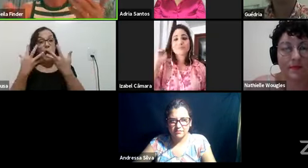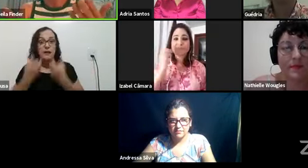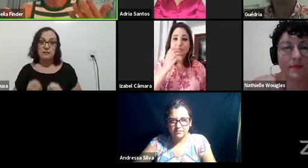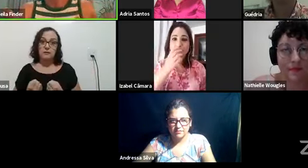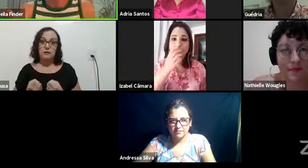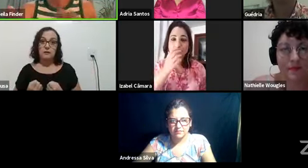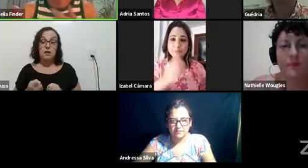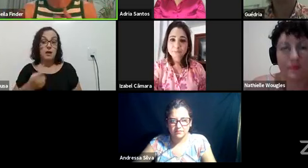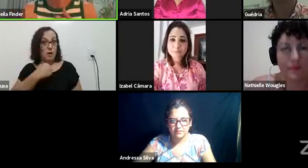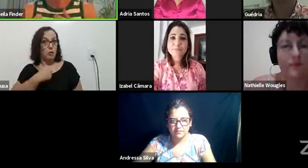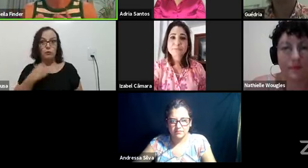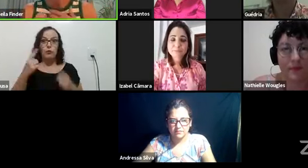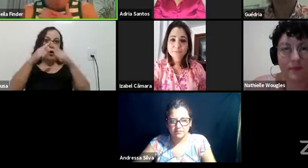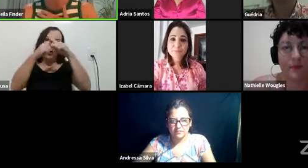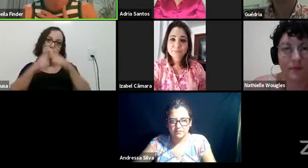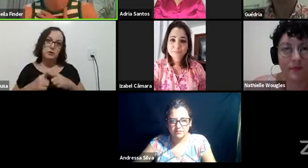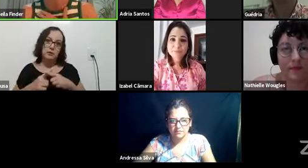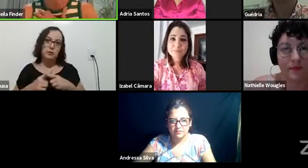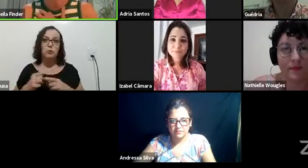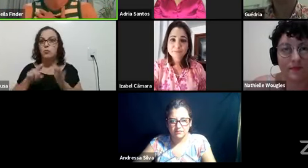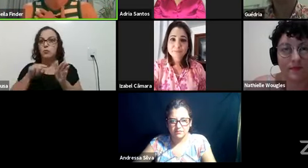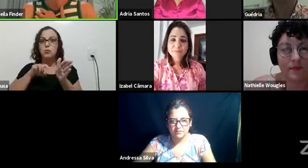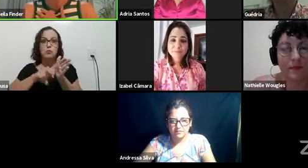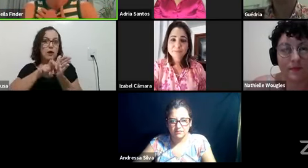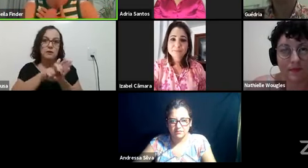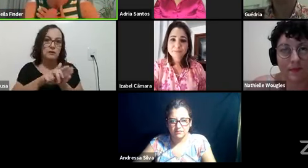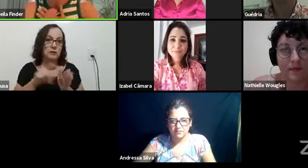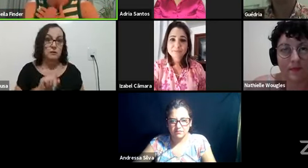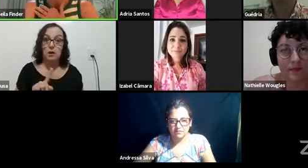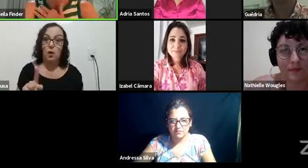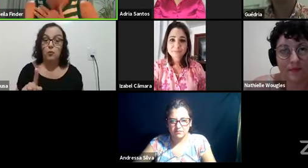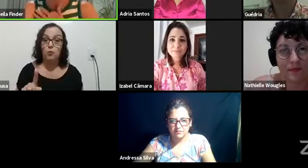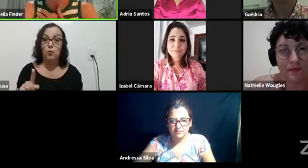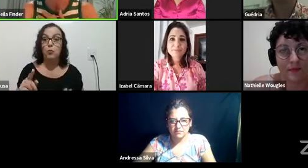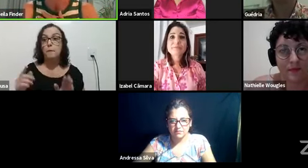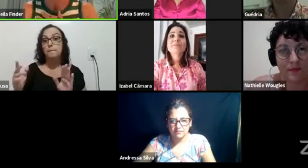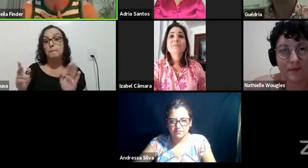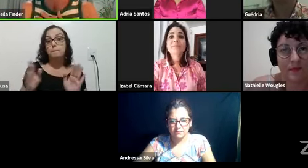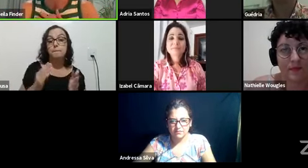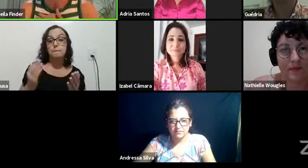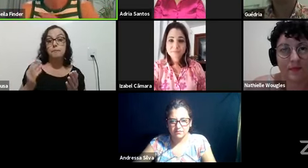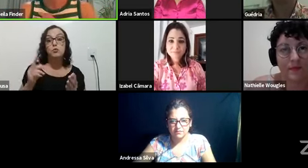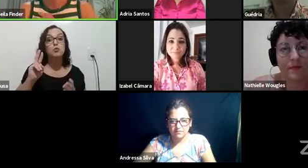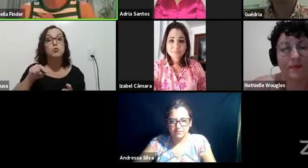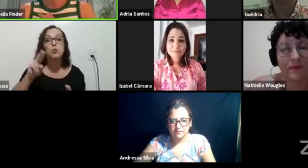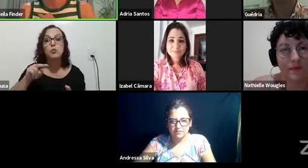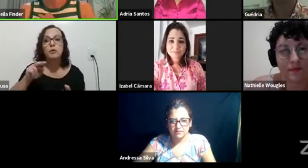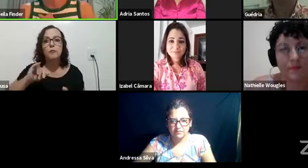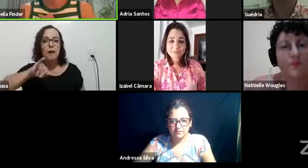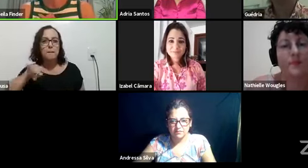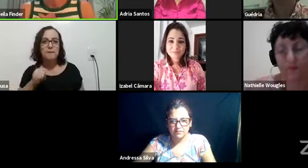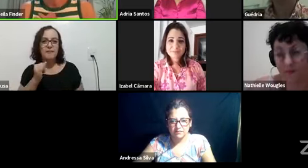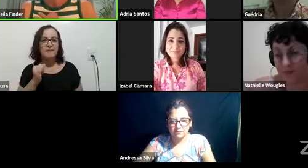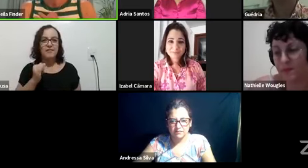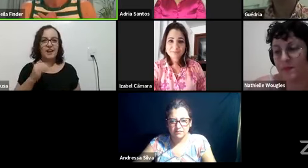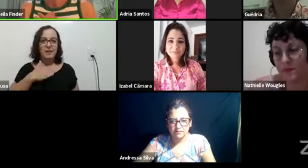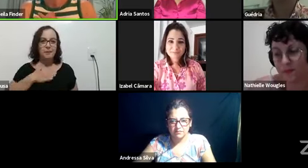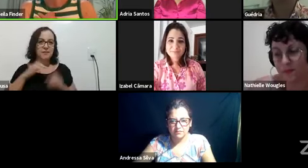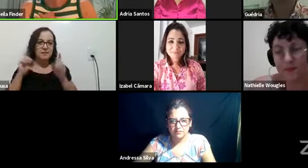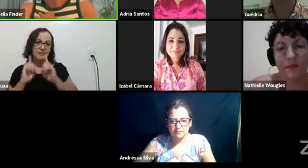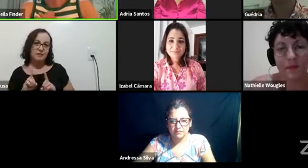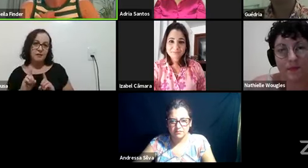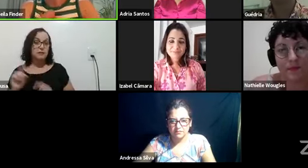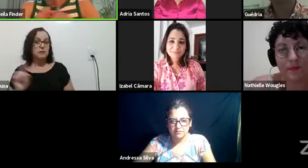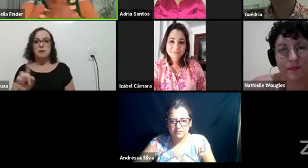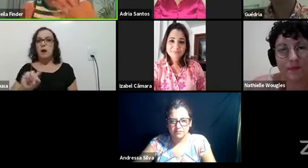com um cadeirante, sim com a pessoa com a limitação que é minha, eu não vou tirar vantagem em nenhum momento por ter essa limitação.